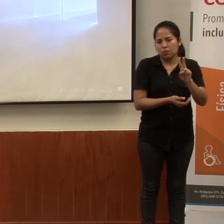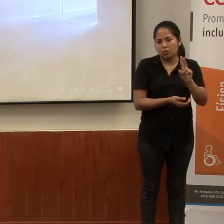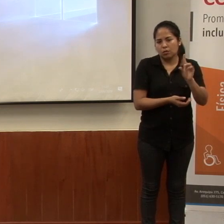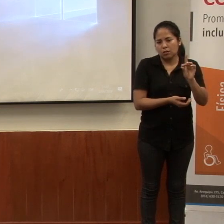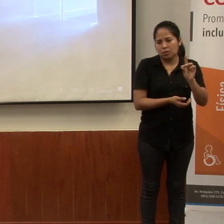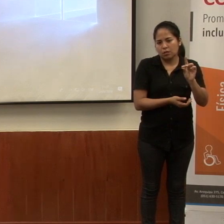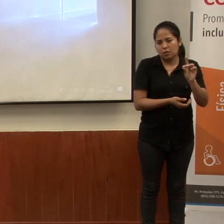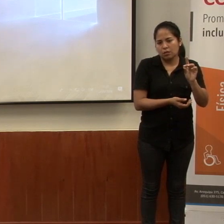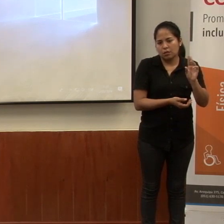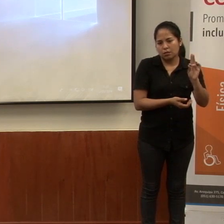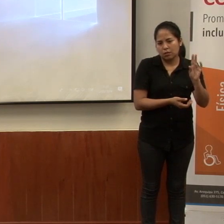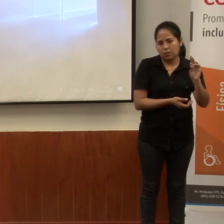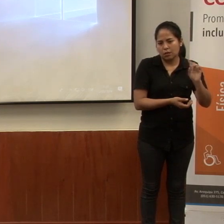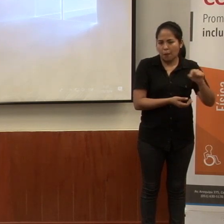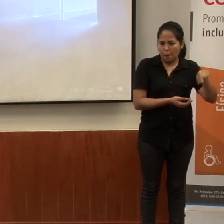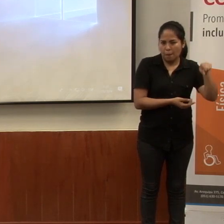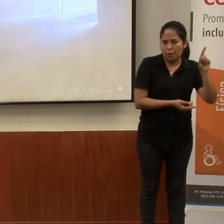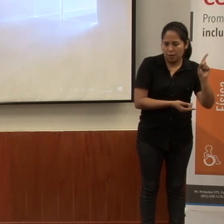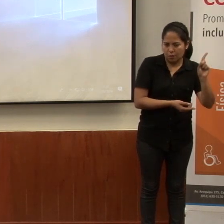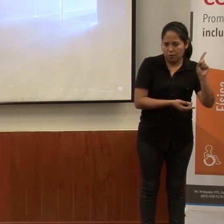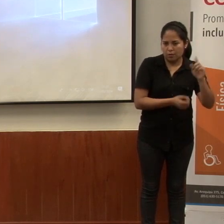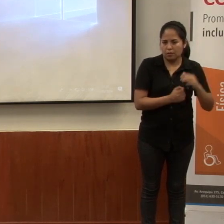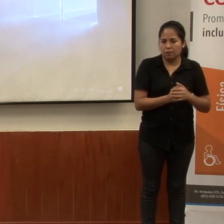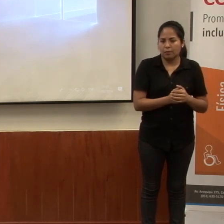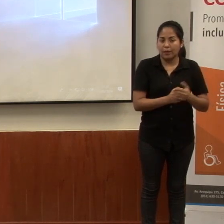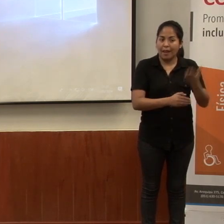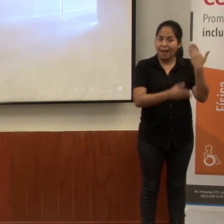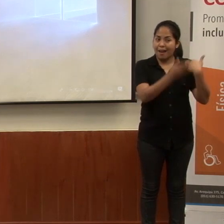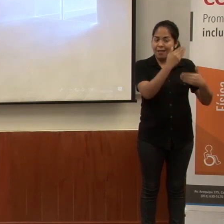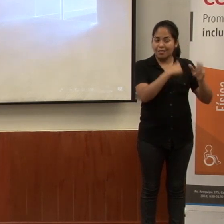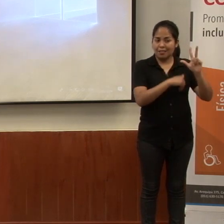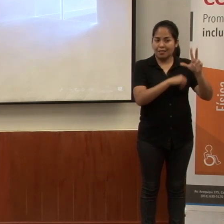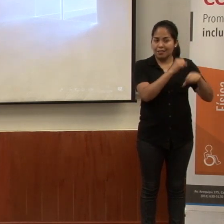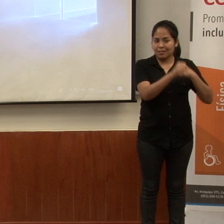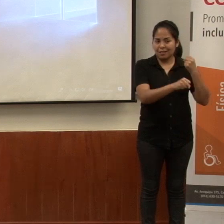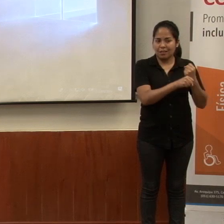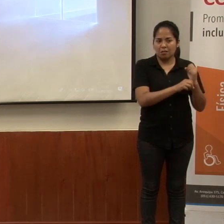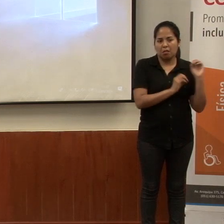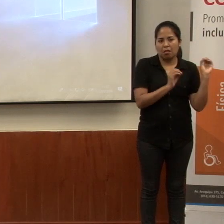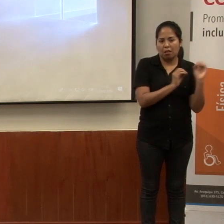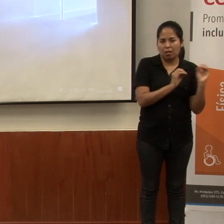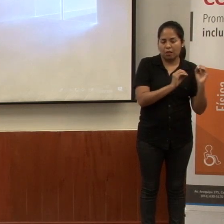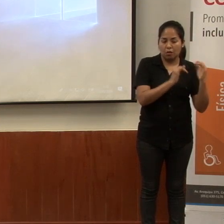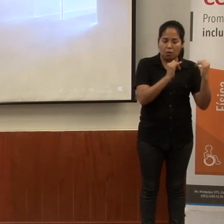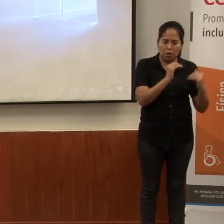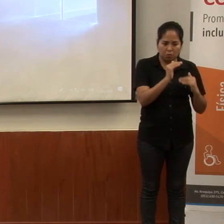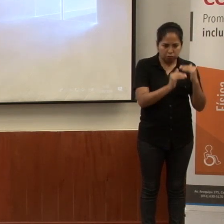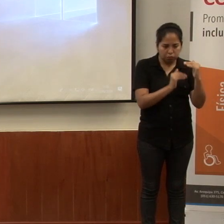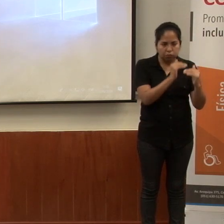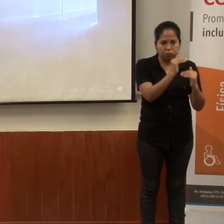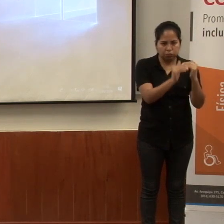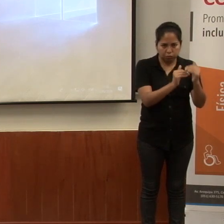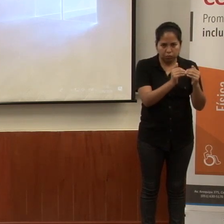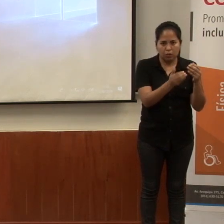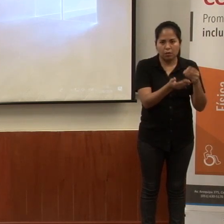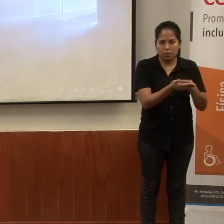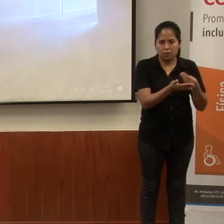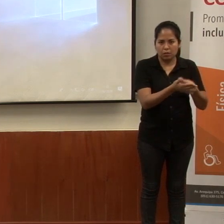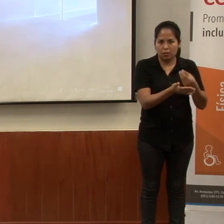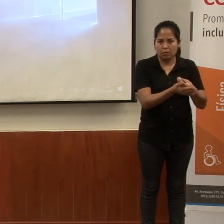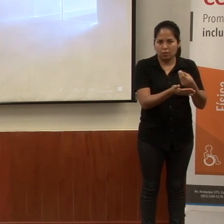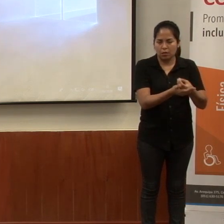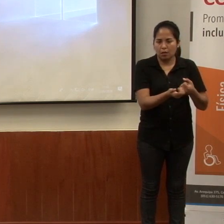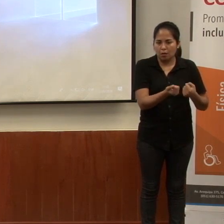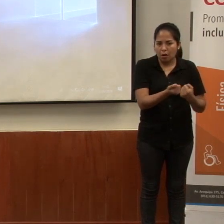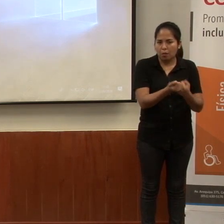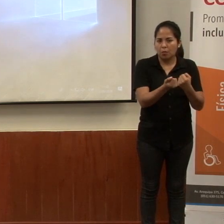287 millones. Hace 3 años partió con 0. O sea, yo creo que ahorita estaríamos